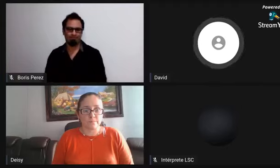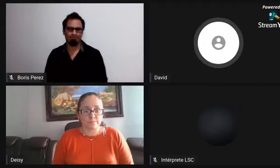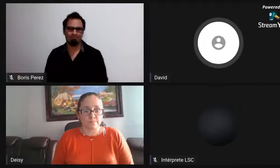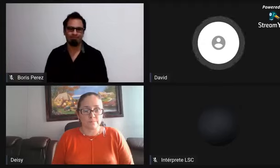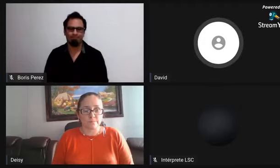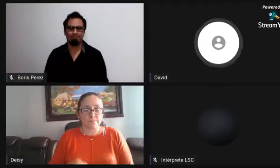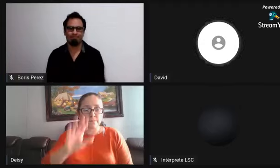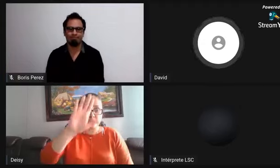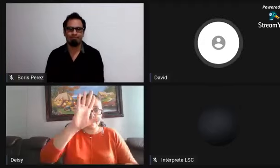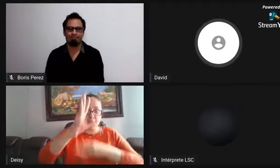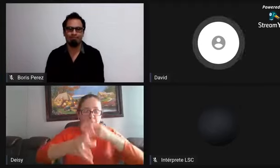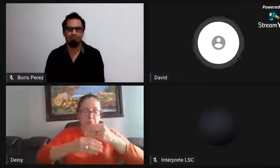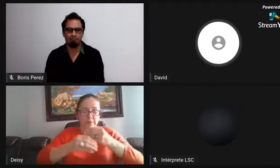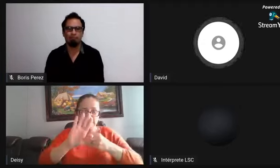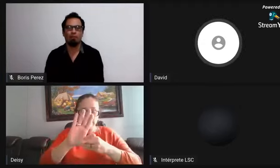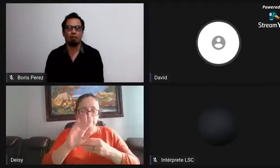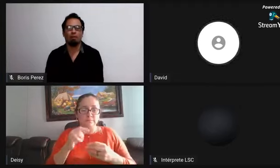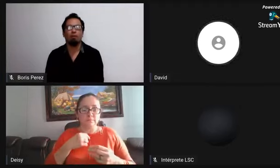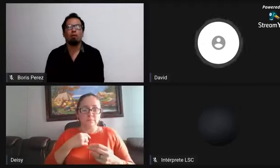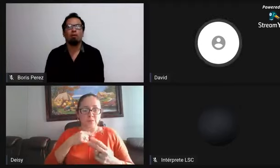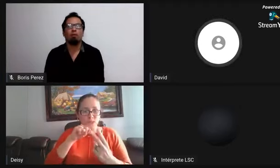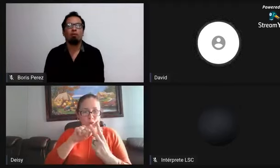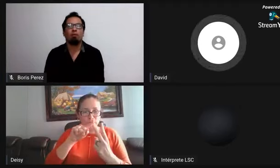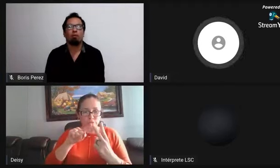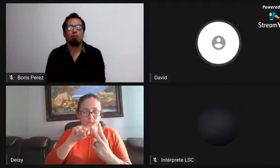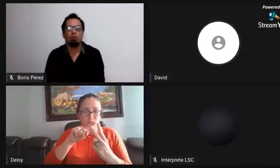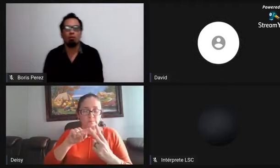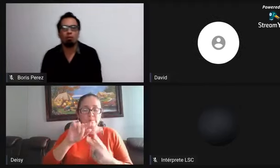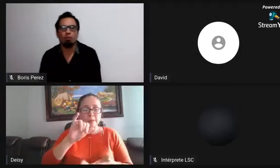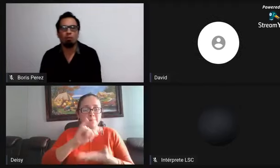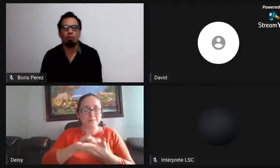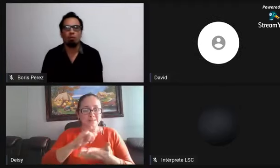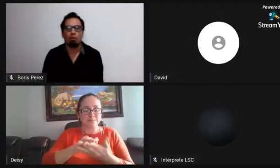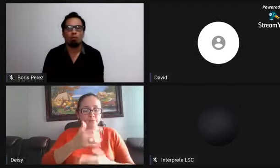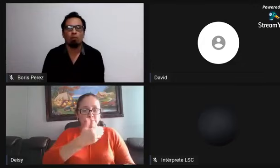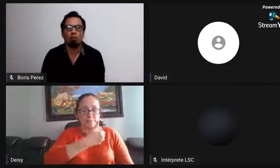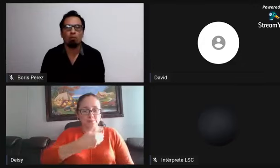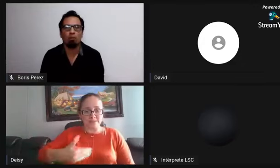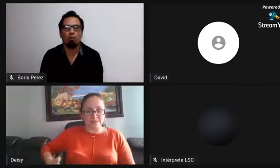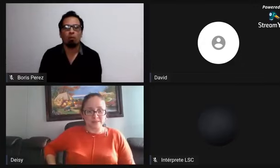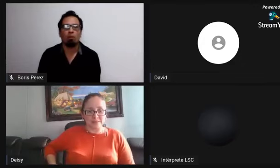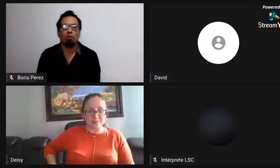ya él tenía una educación de algunos otros tutores en su casa.